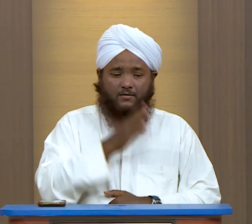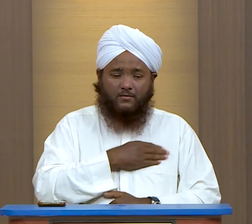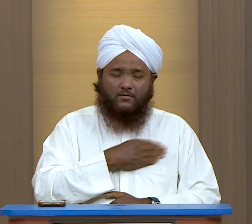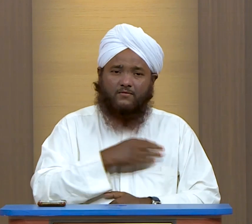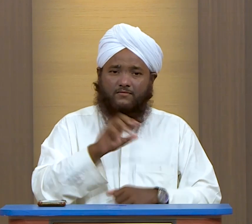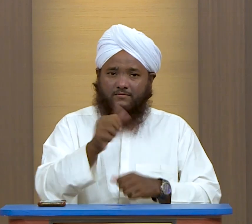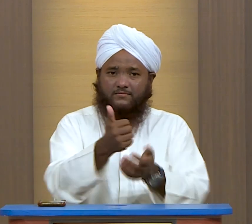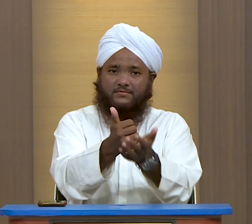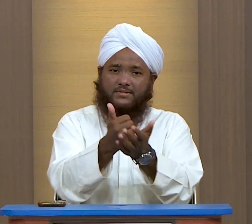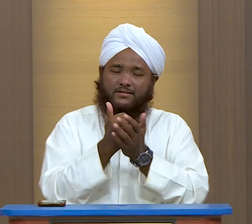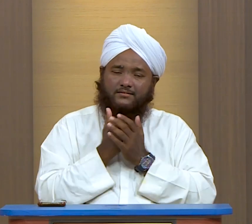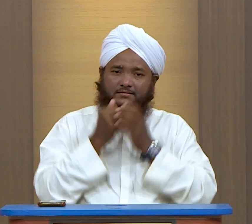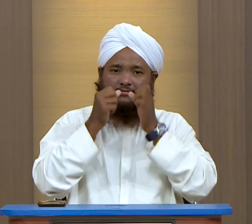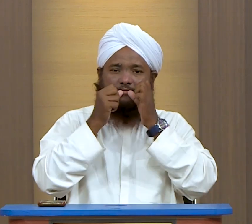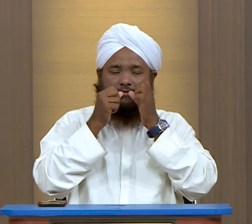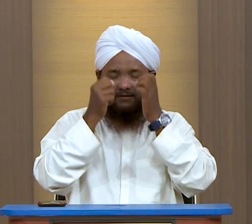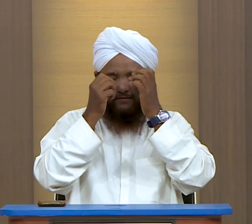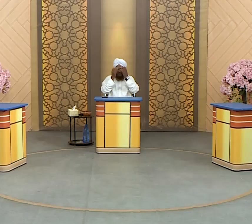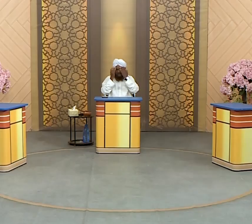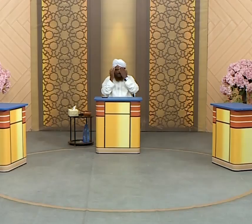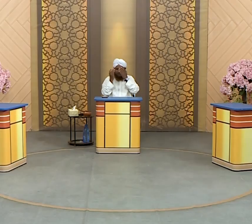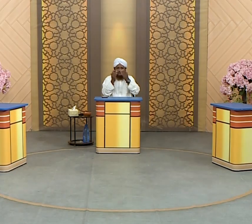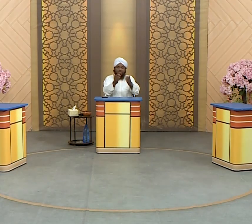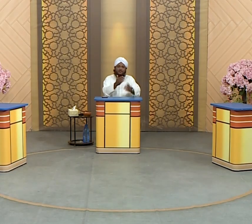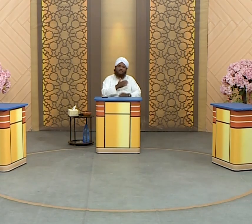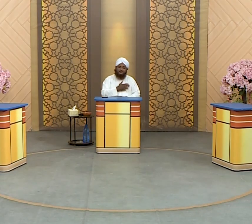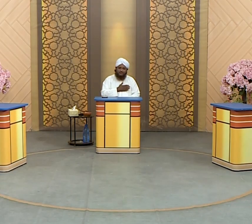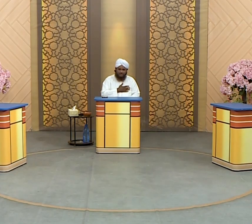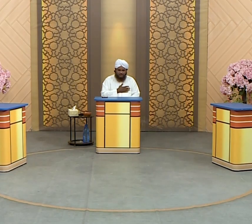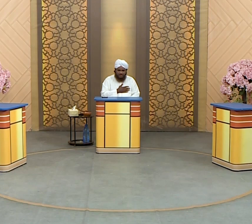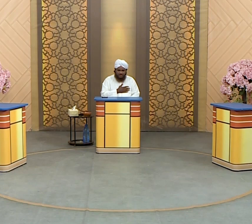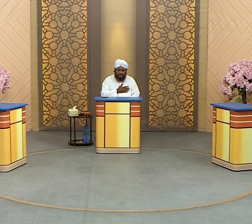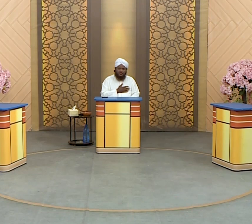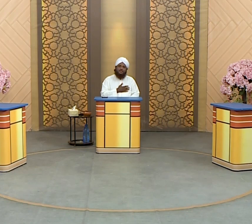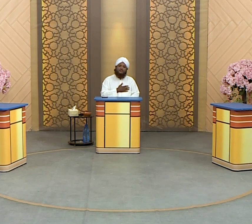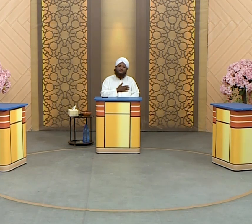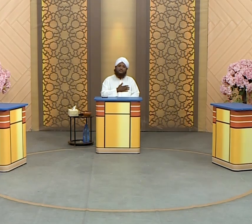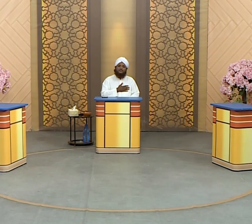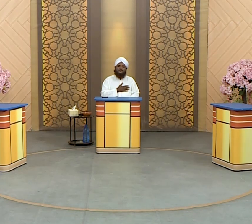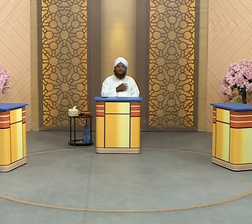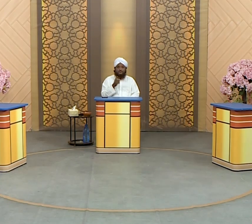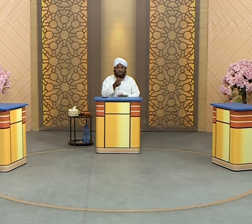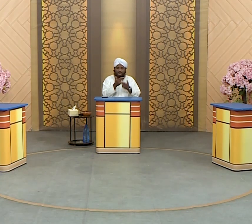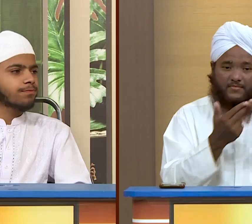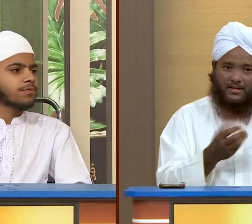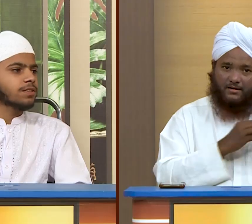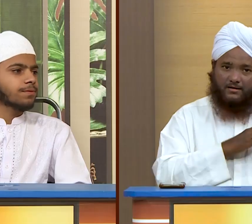مدنی ماحول۔ صلو علی الحبیب صلی اللہ علی محمد۔ ہر عمل کا نتیجہ۔ پیارے اسلامی